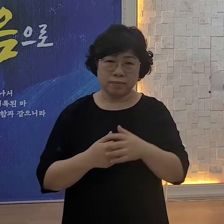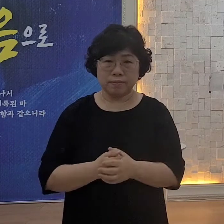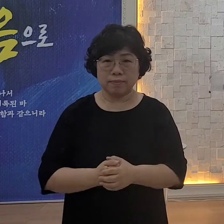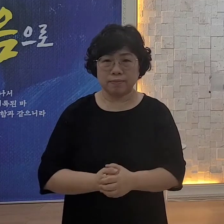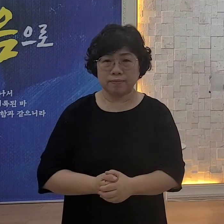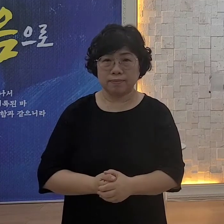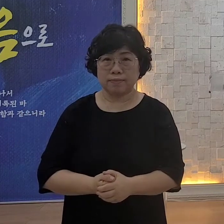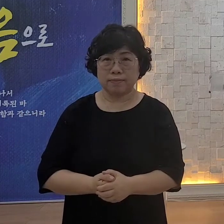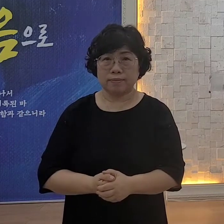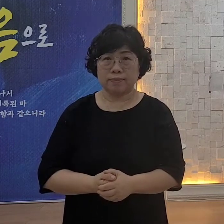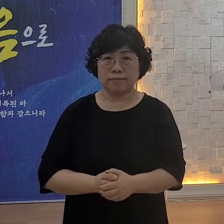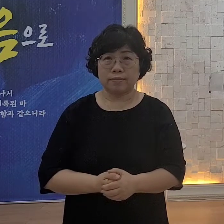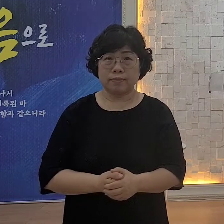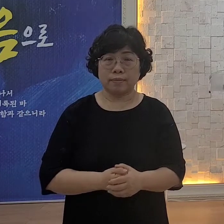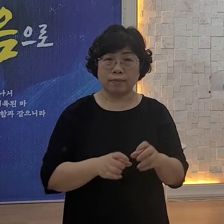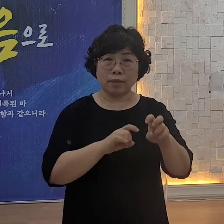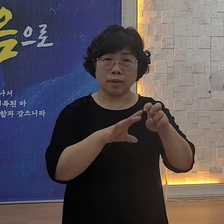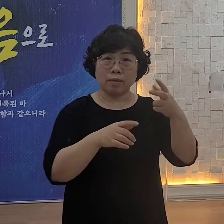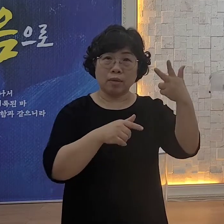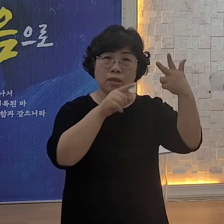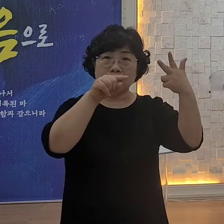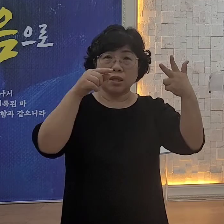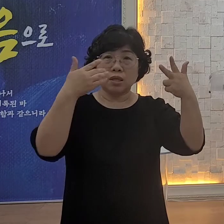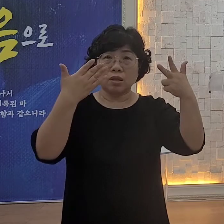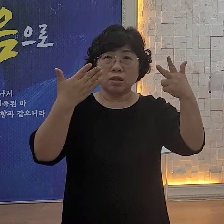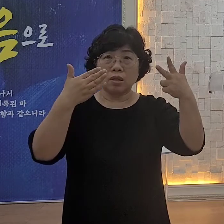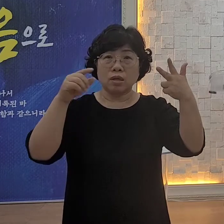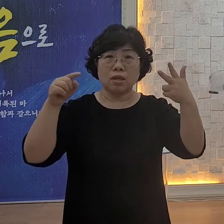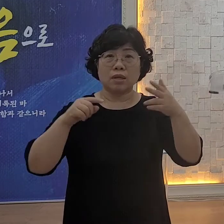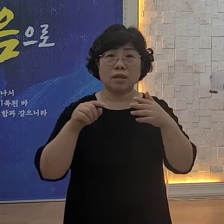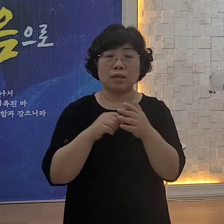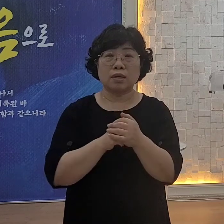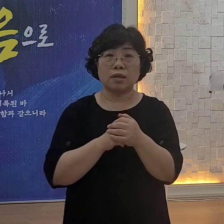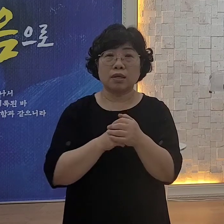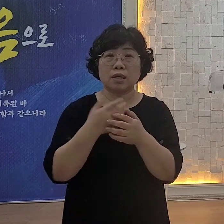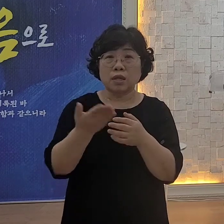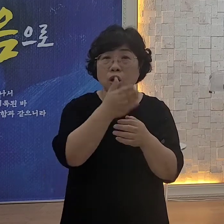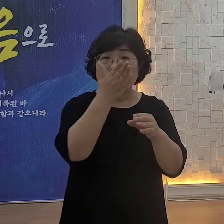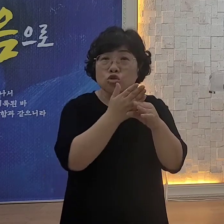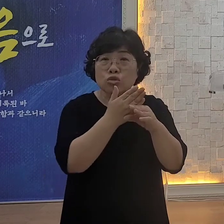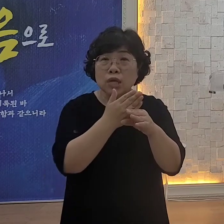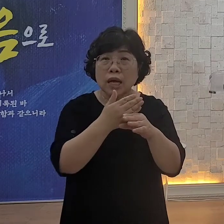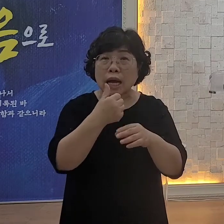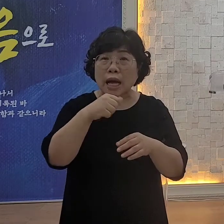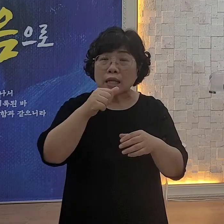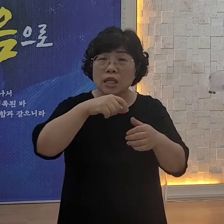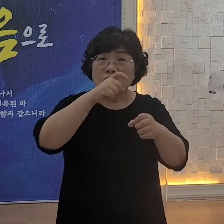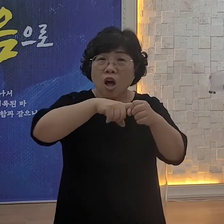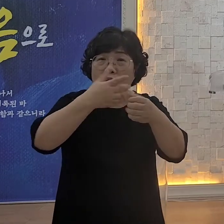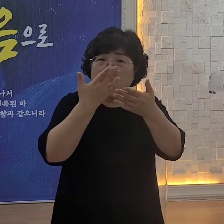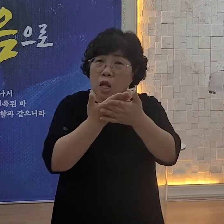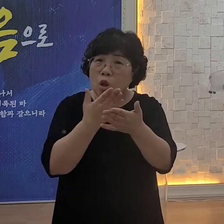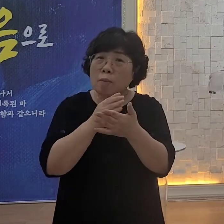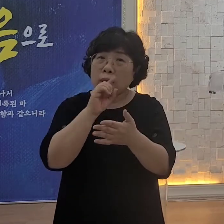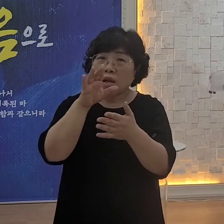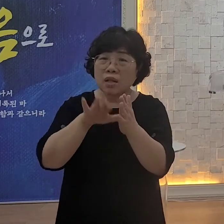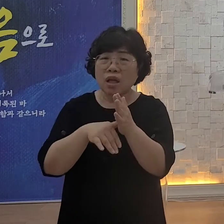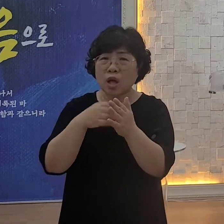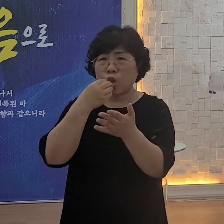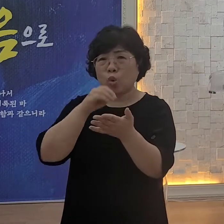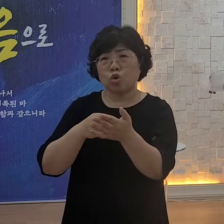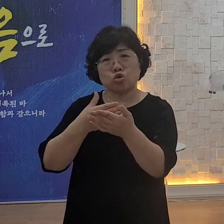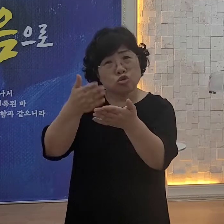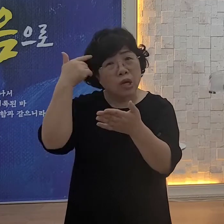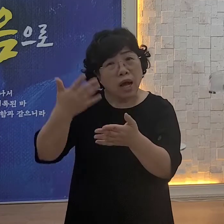예. 우리 9절에서 11절 같이 읽습니다. 시작. 너희 중에 누가 아들이 떡을 달라 하는데